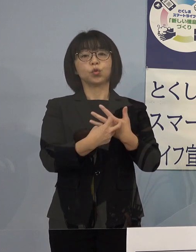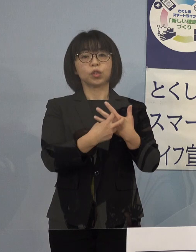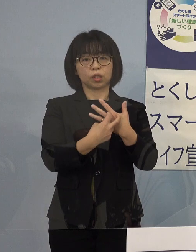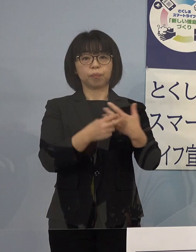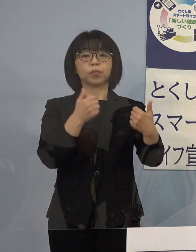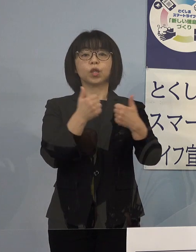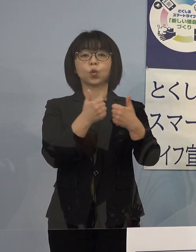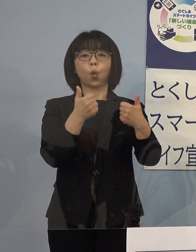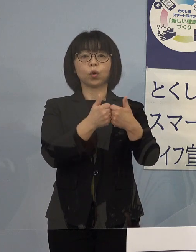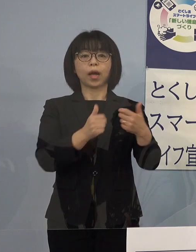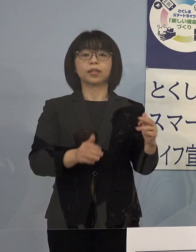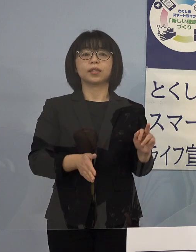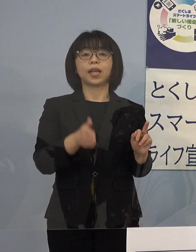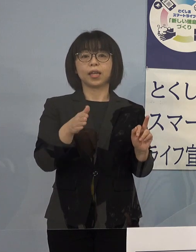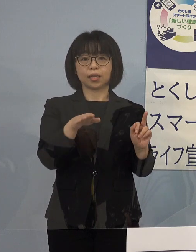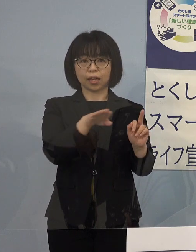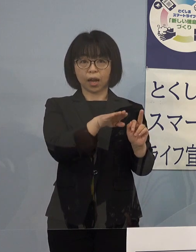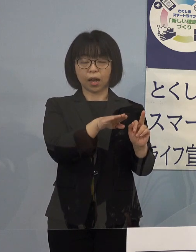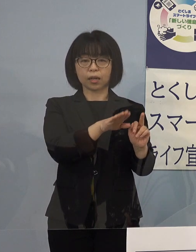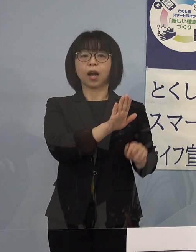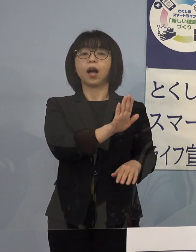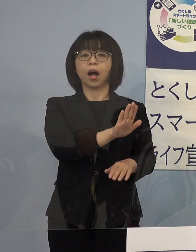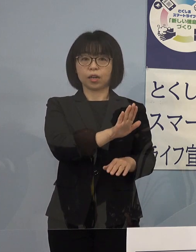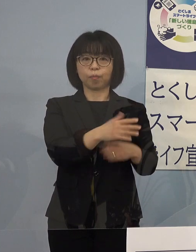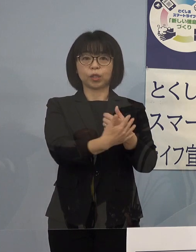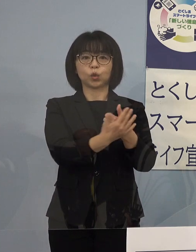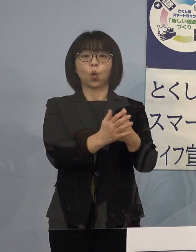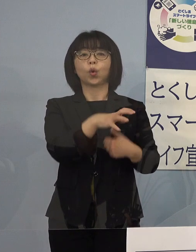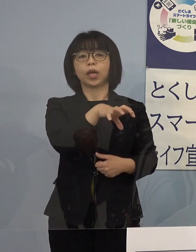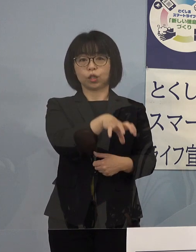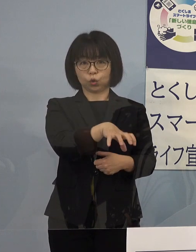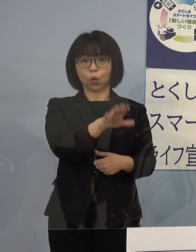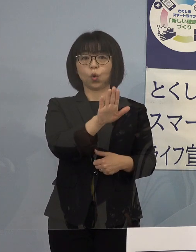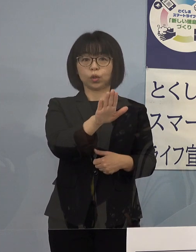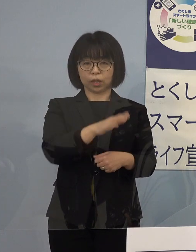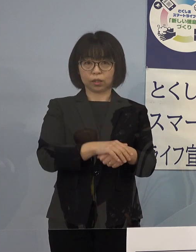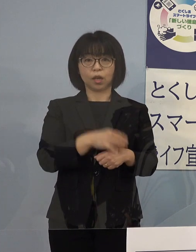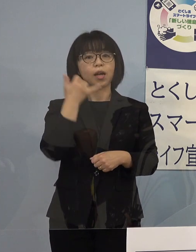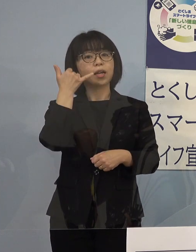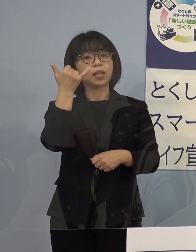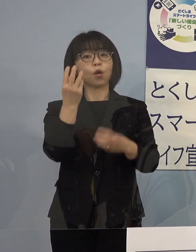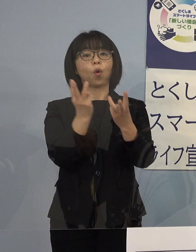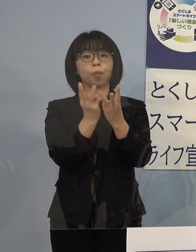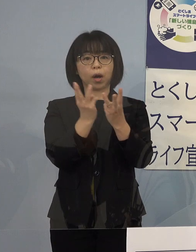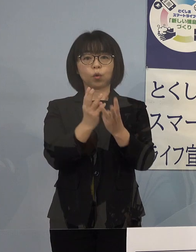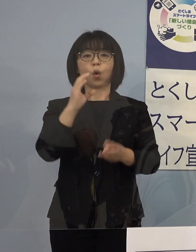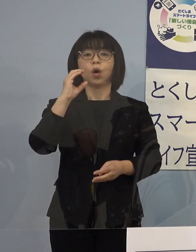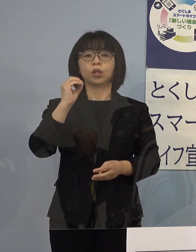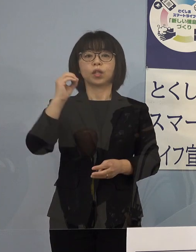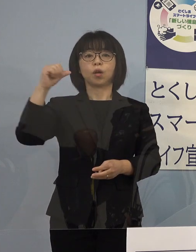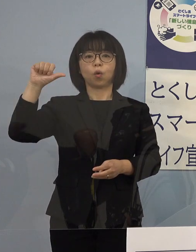ターを設置しております。保健所ということですけどね。電話番号